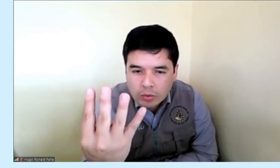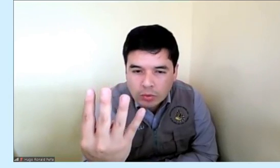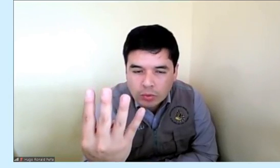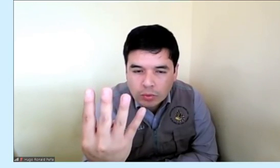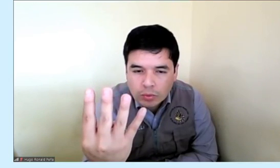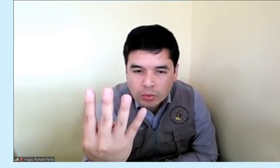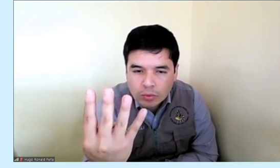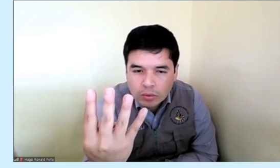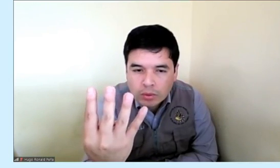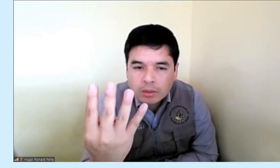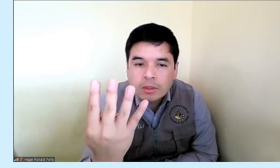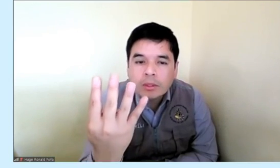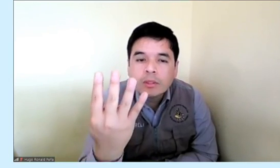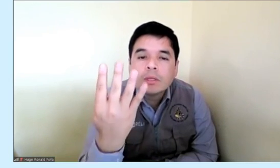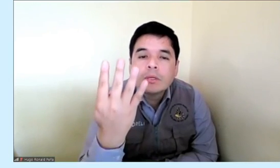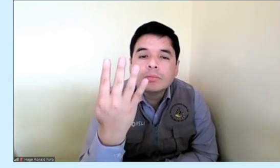el índice